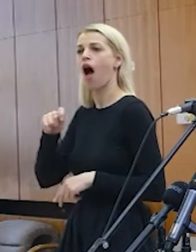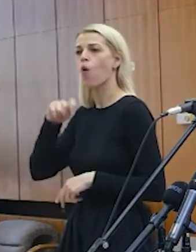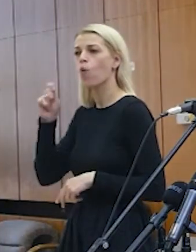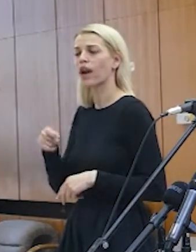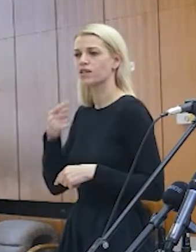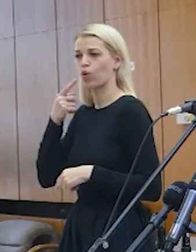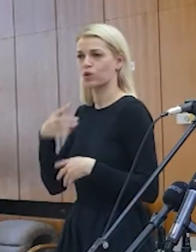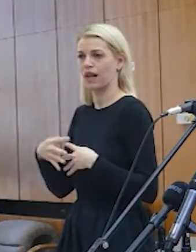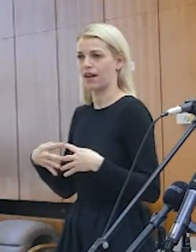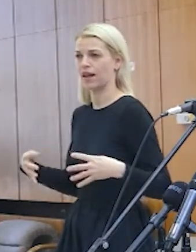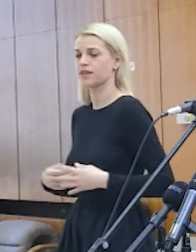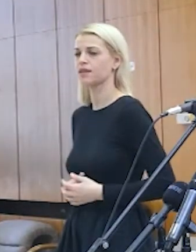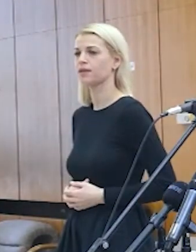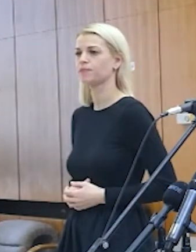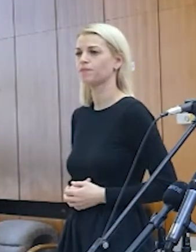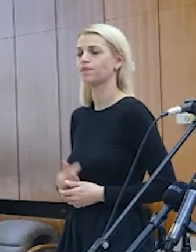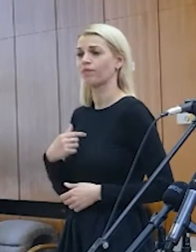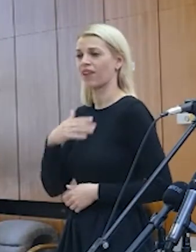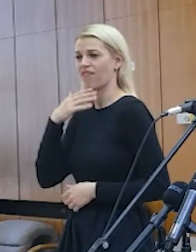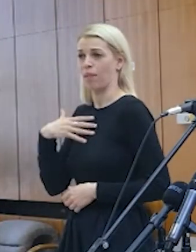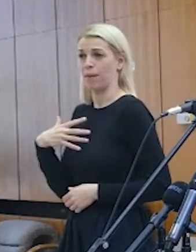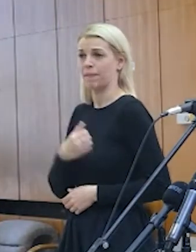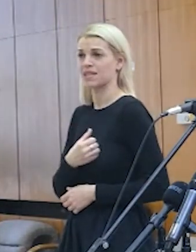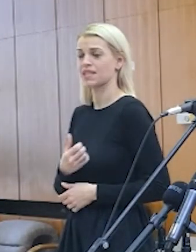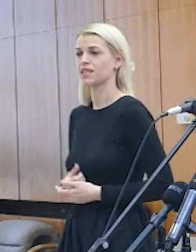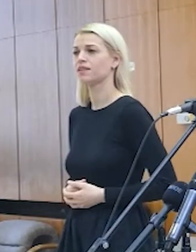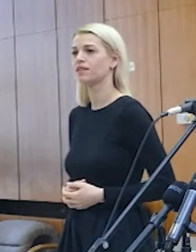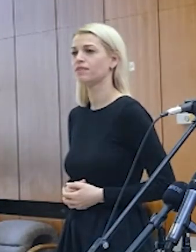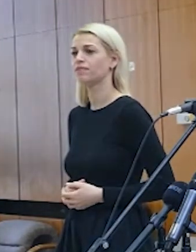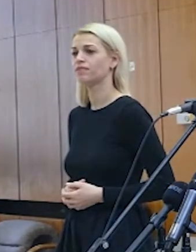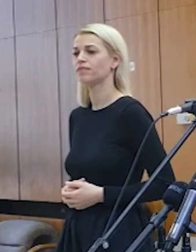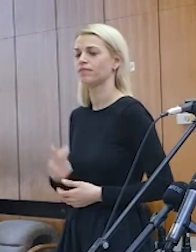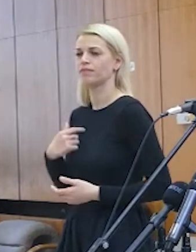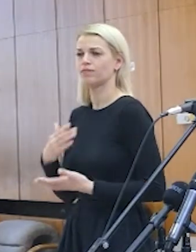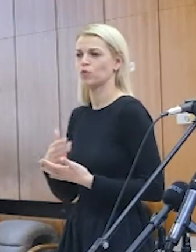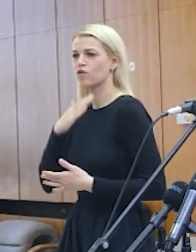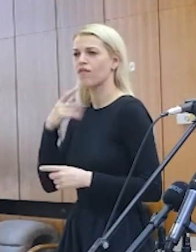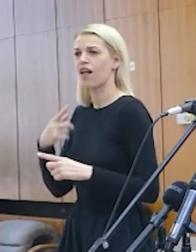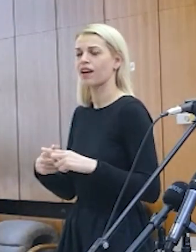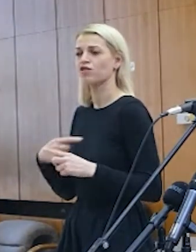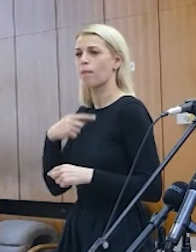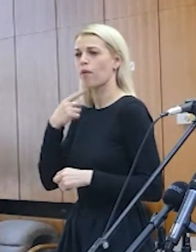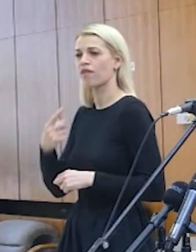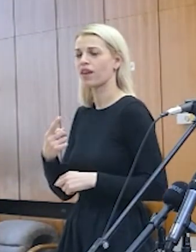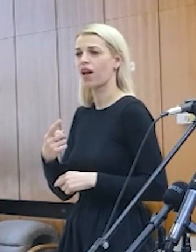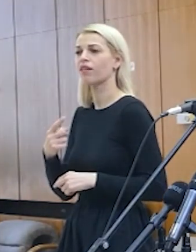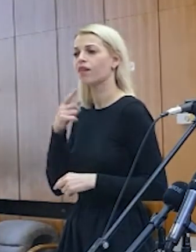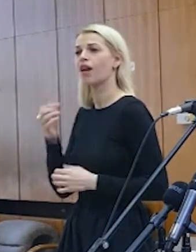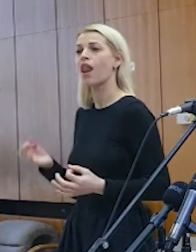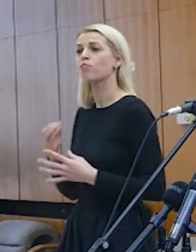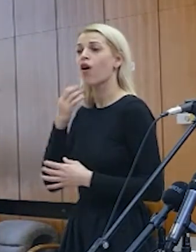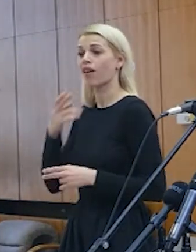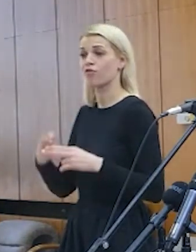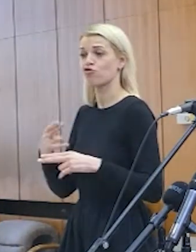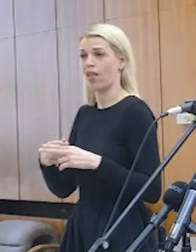ukrajinsko-ruskej hranici. Veľmi ma to mrzí, ako som sa už mnohokrát vyjadril, je o mnoho lepšie, keď krajiny medzi sebou